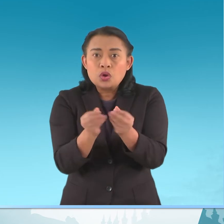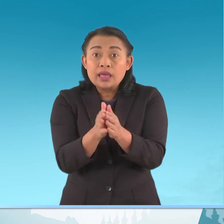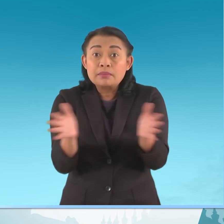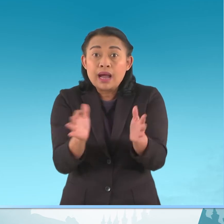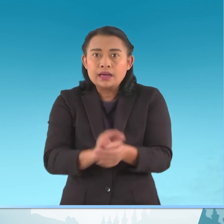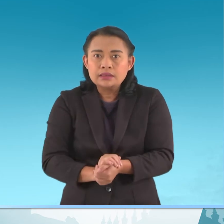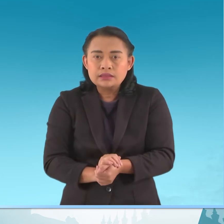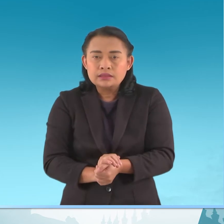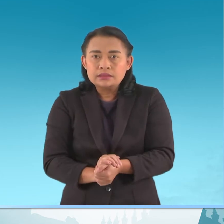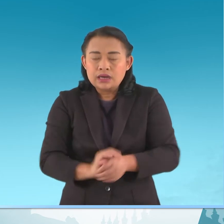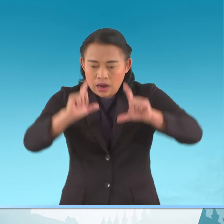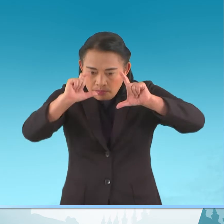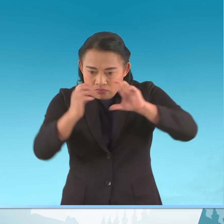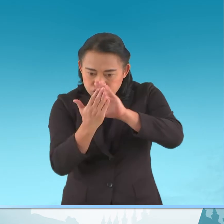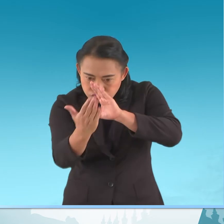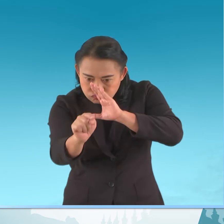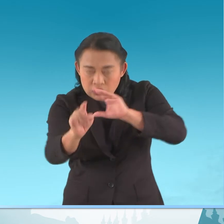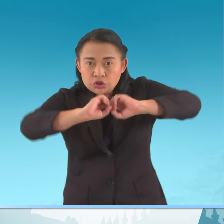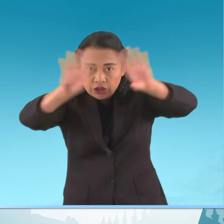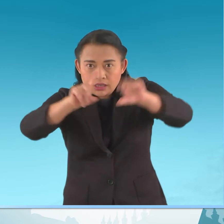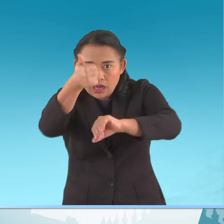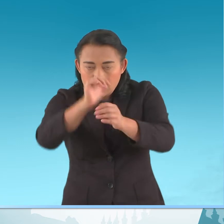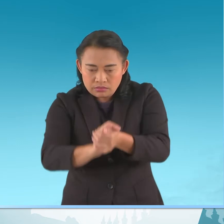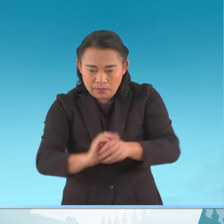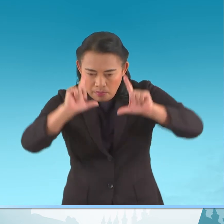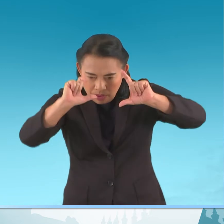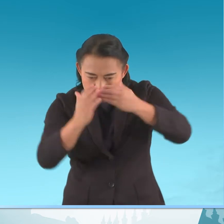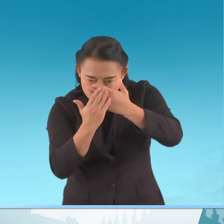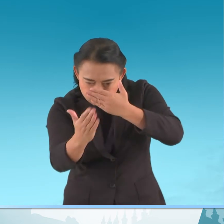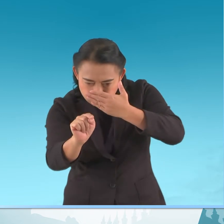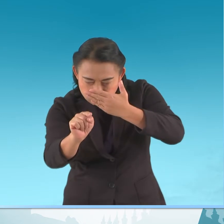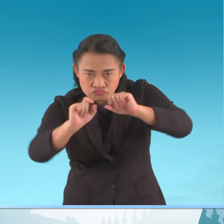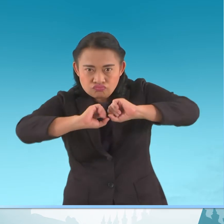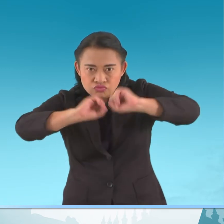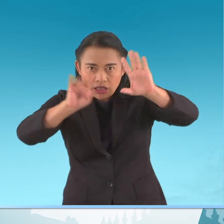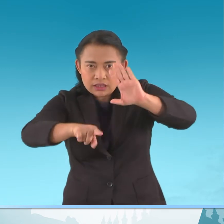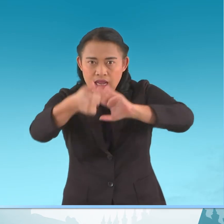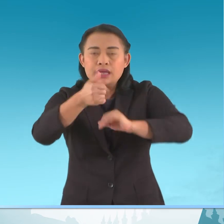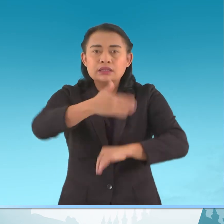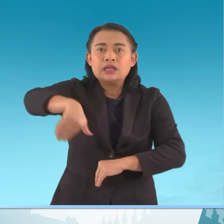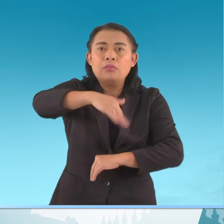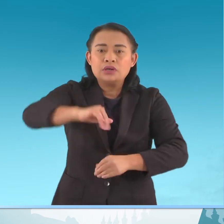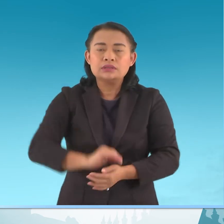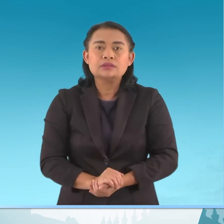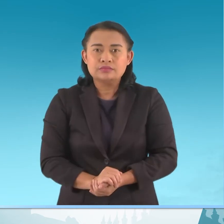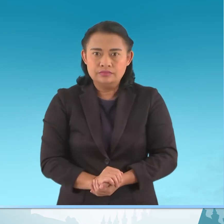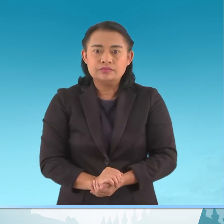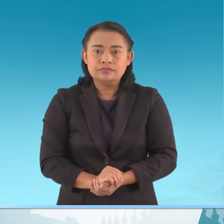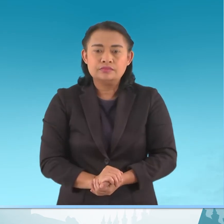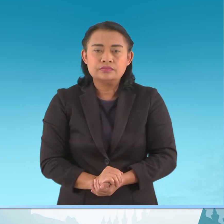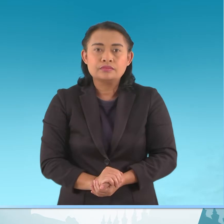ให้เกิดชัดลึกนะครับเพราะการถ่ายแรงเสียบเราต้องการชัดลึกผิดชัดตั้งแต่หน้า 10หลังนะครับอันนี้คือ